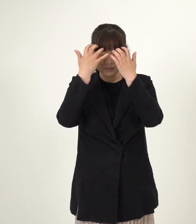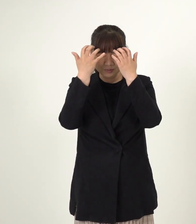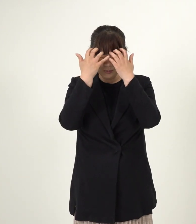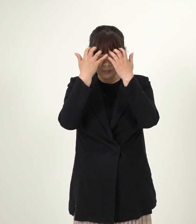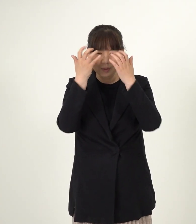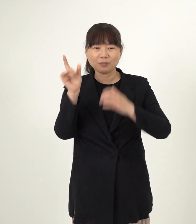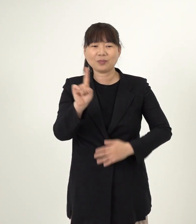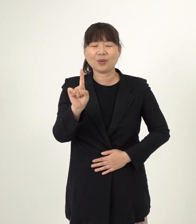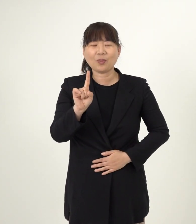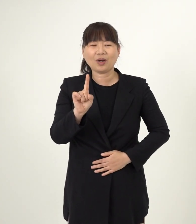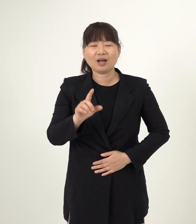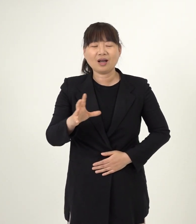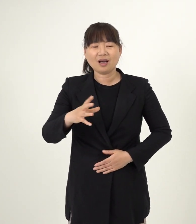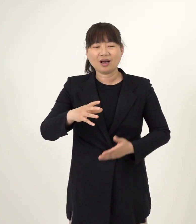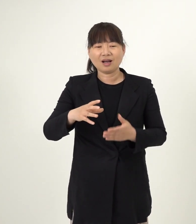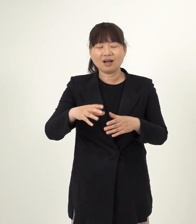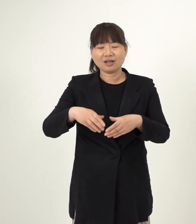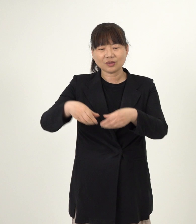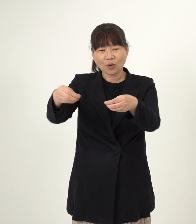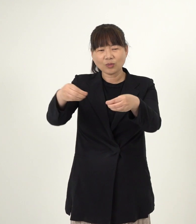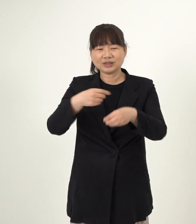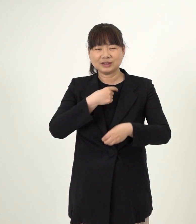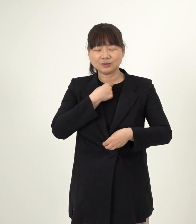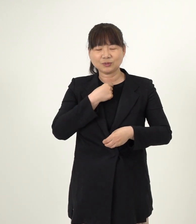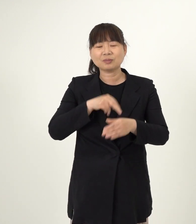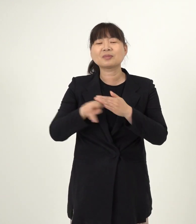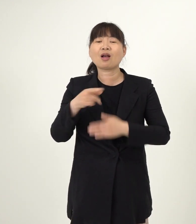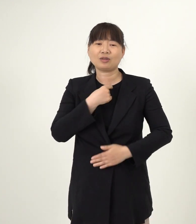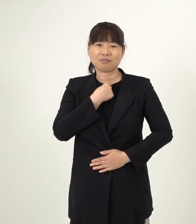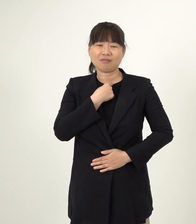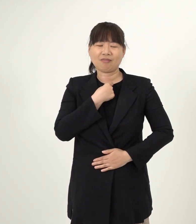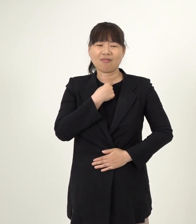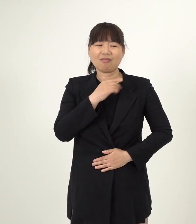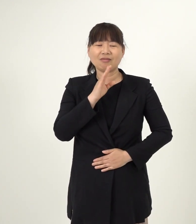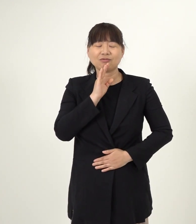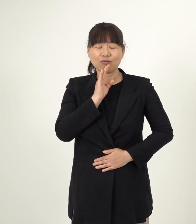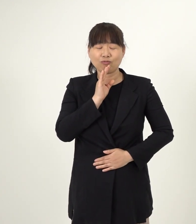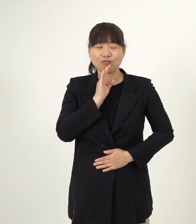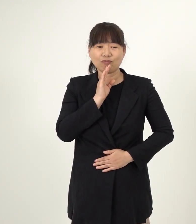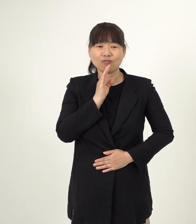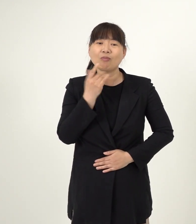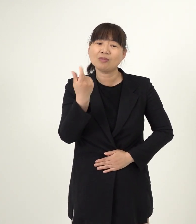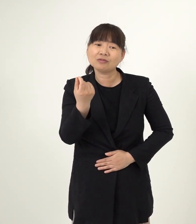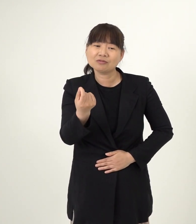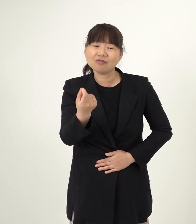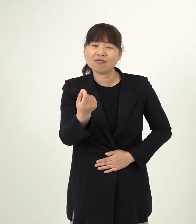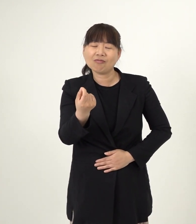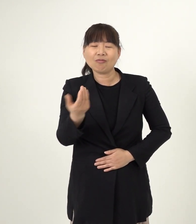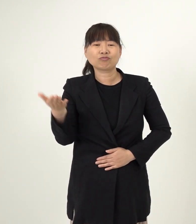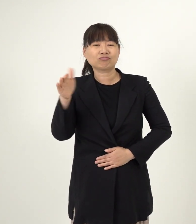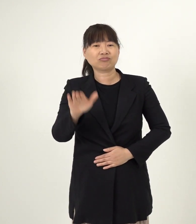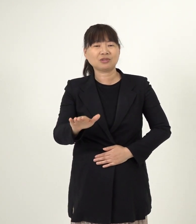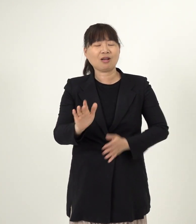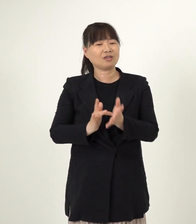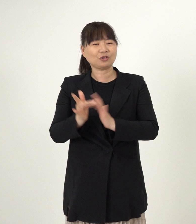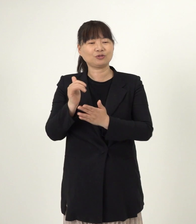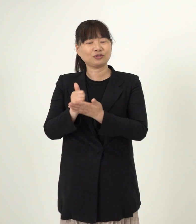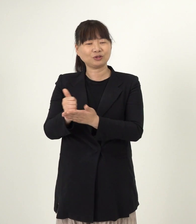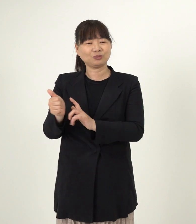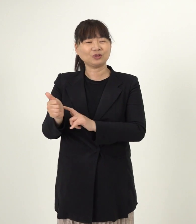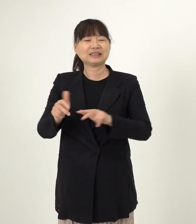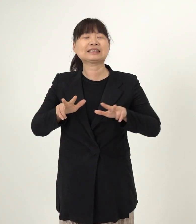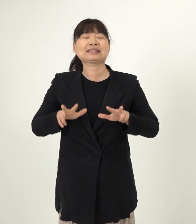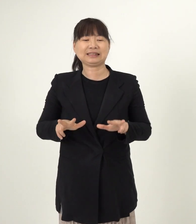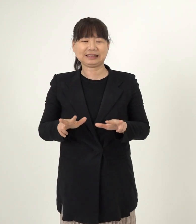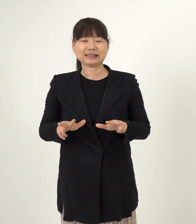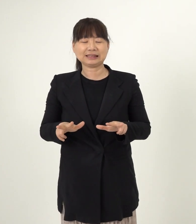것은 걷어내고 싶고 피하고 싶은 게 고통 아니에요. 힘겨움 아니에요. 그거를 예수님은